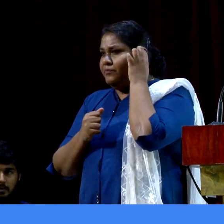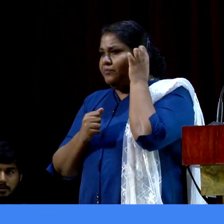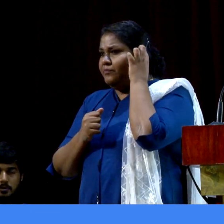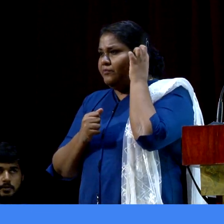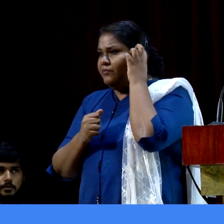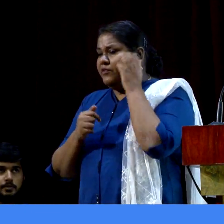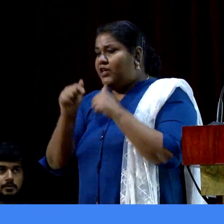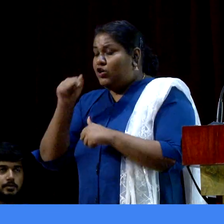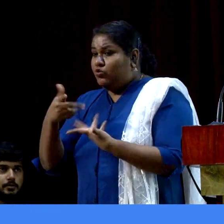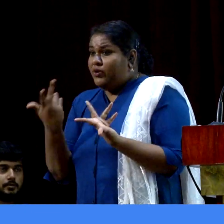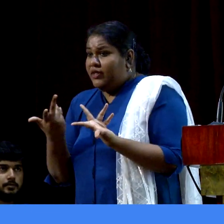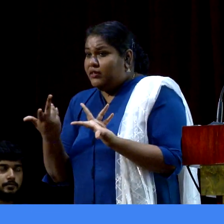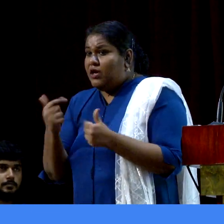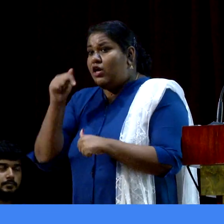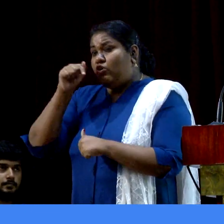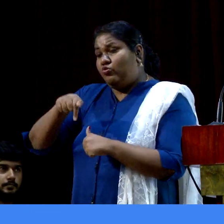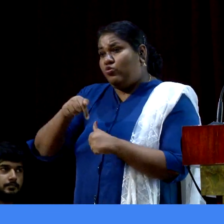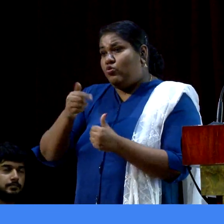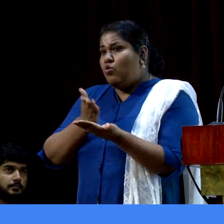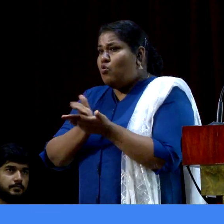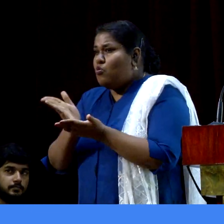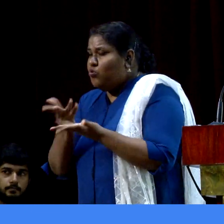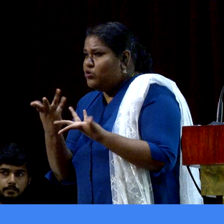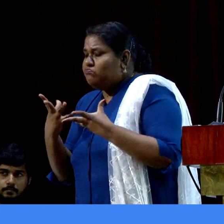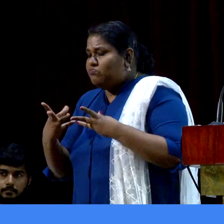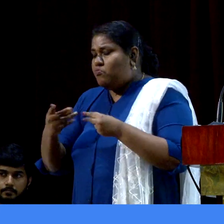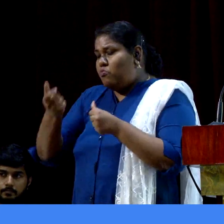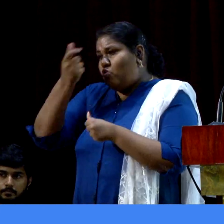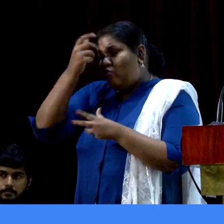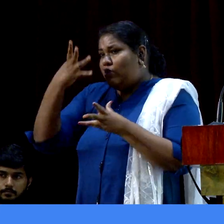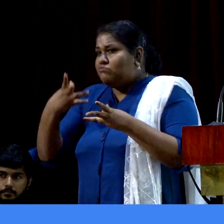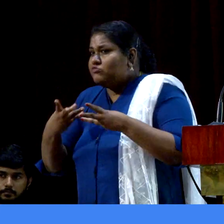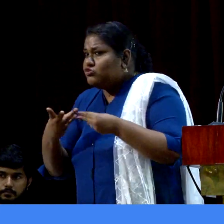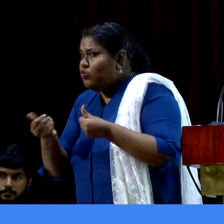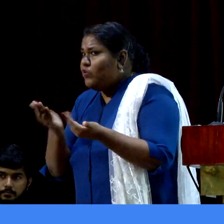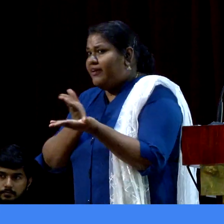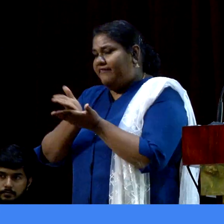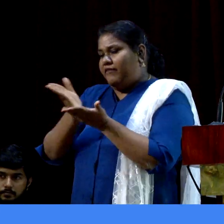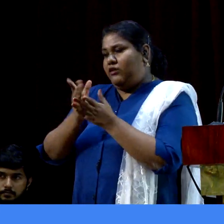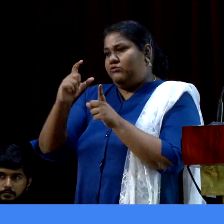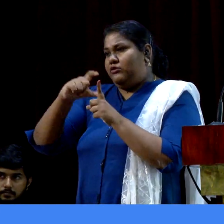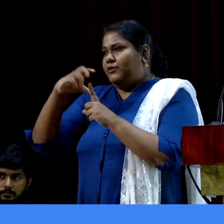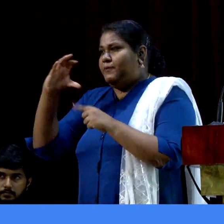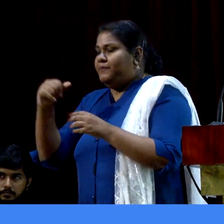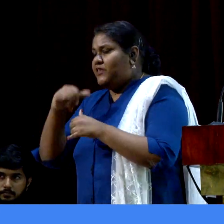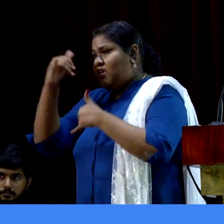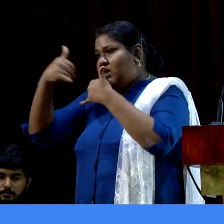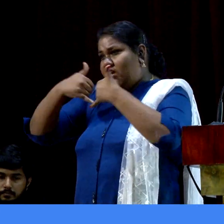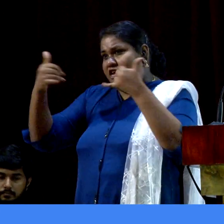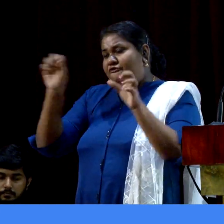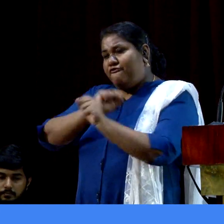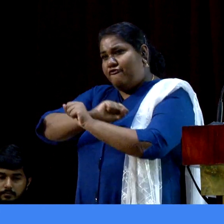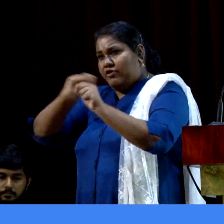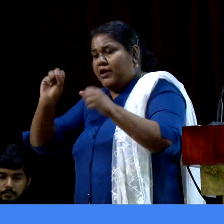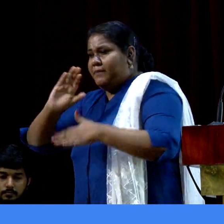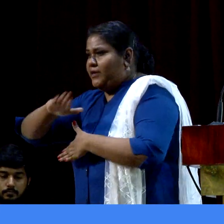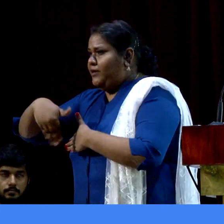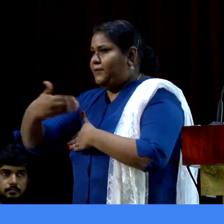இது ஒரு உரிமை என்பதனை உணர்த்துவதற்காக பல திட்டங்களை உருவாக்கியிருக்கிறோம். இந்திய விடுதலைக்கு பிறகு